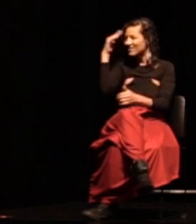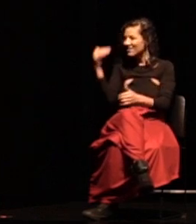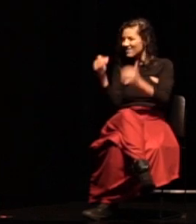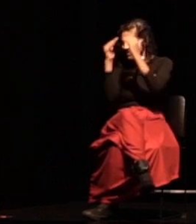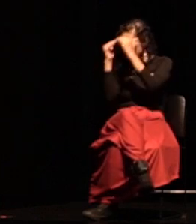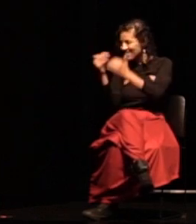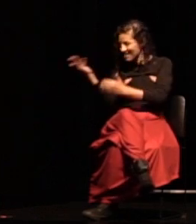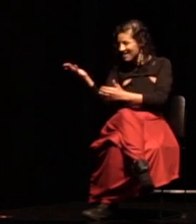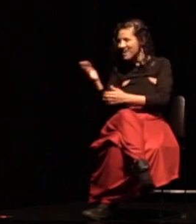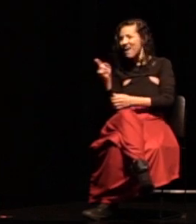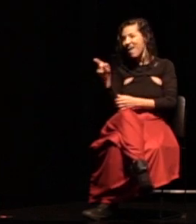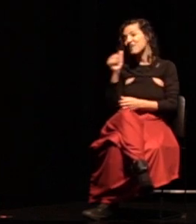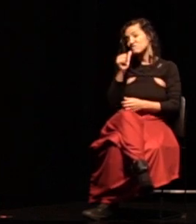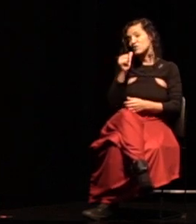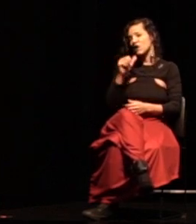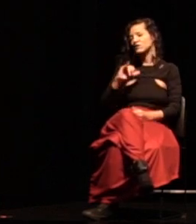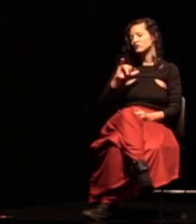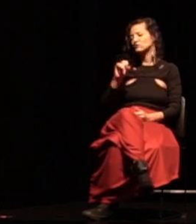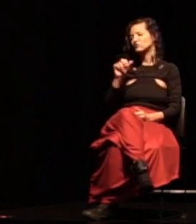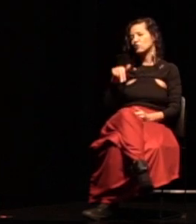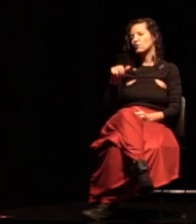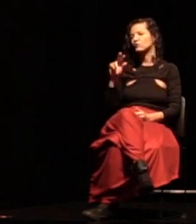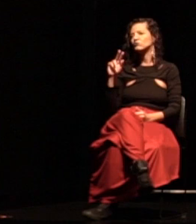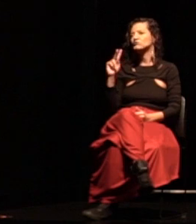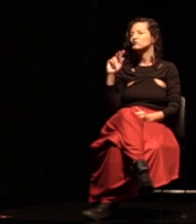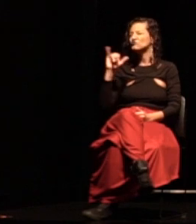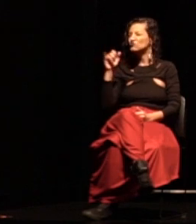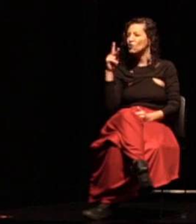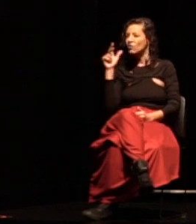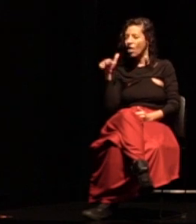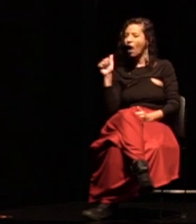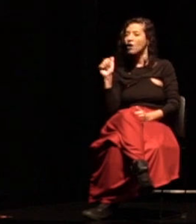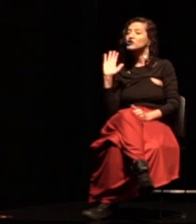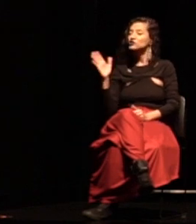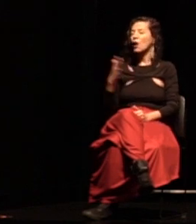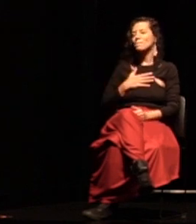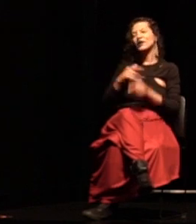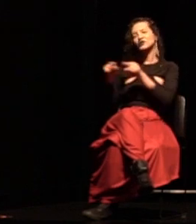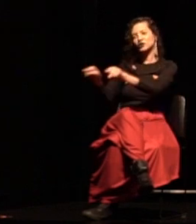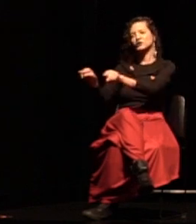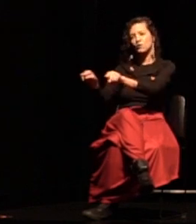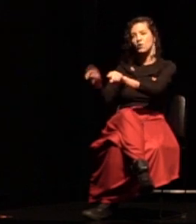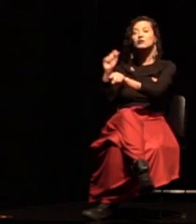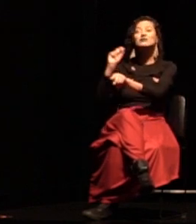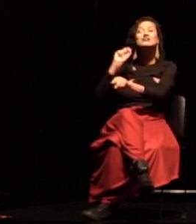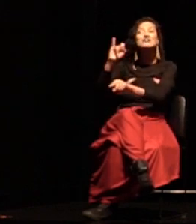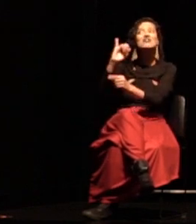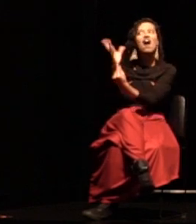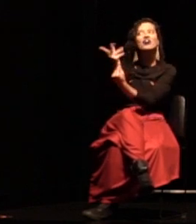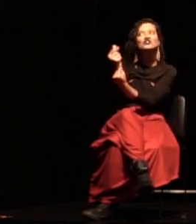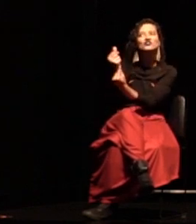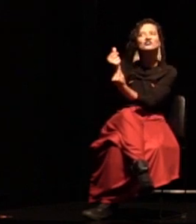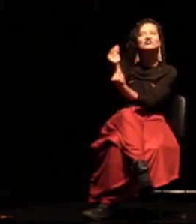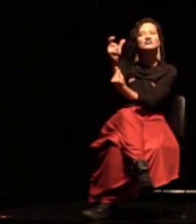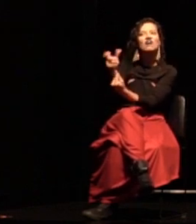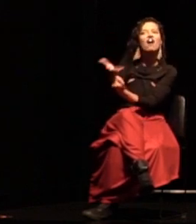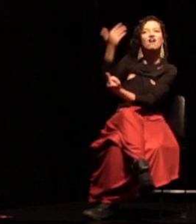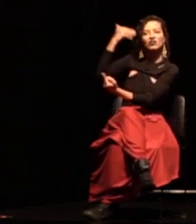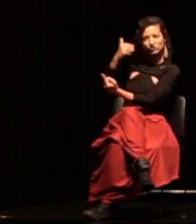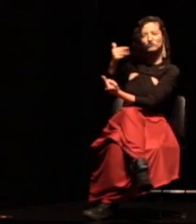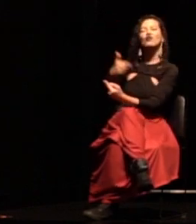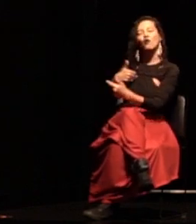era da minha geração, entendeu? E o que nós fizemos estruturalmente, se você olhar na